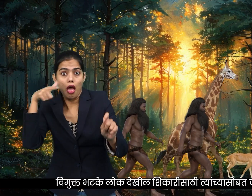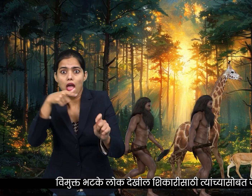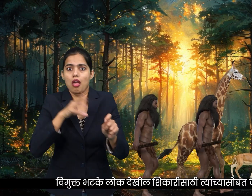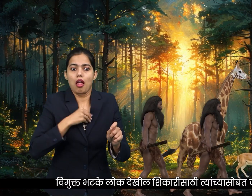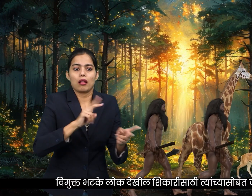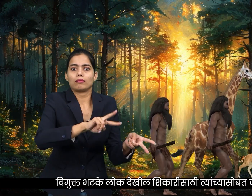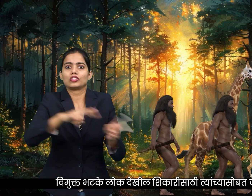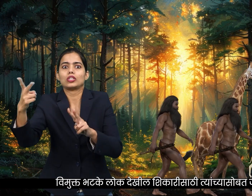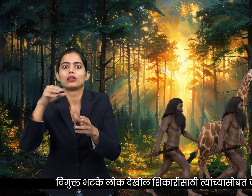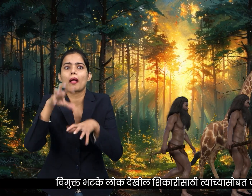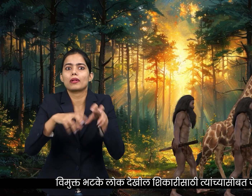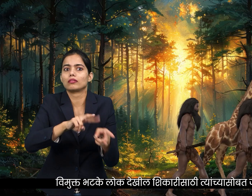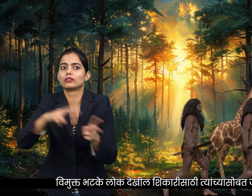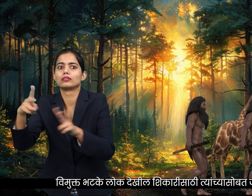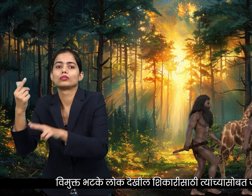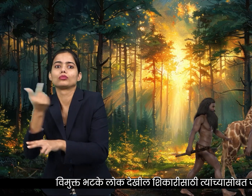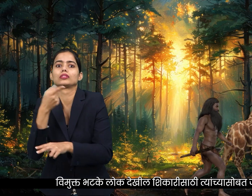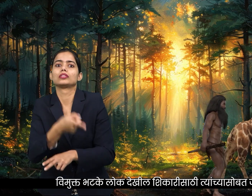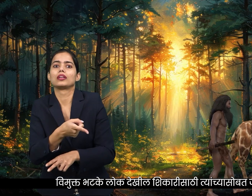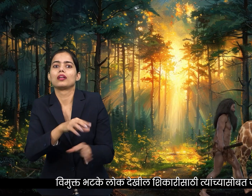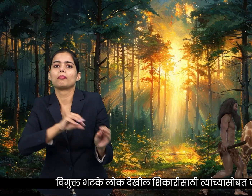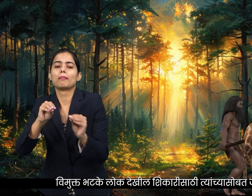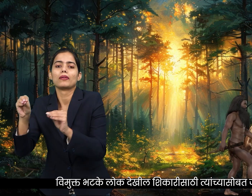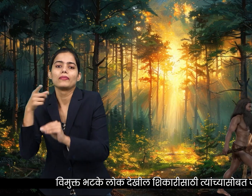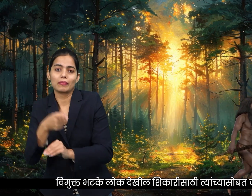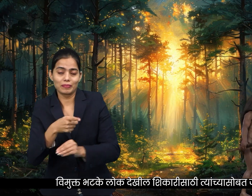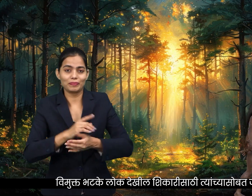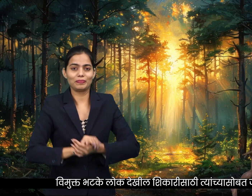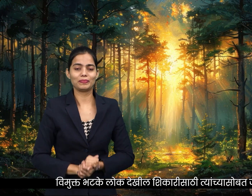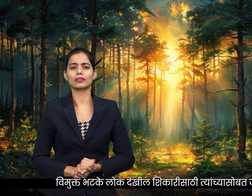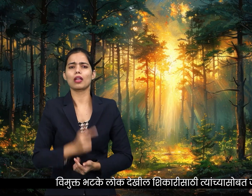विमुक्त भटके लोक देखील शिकारीसाठी त्यांच्यासोबत जात असत.